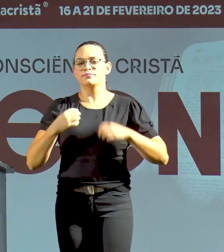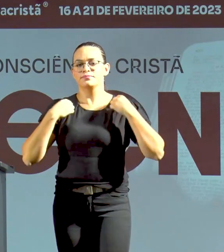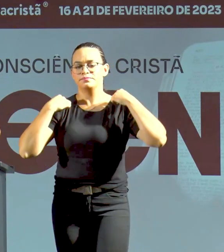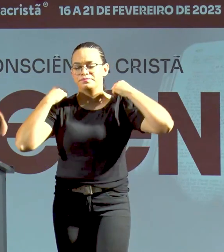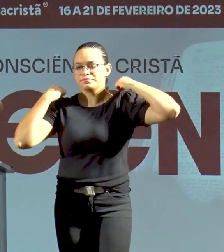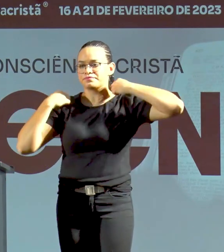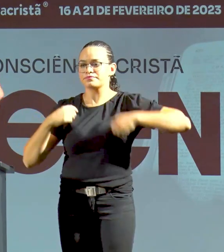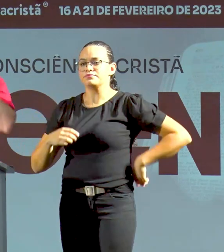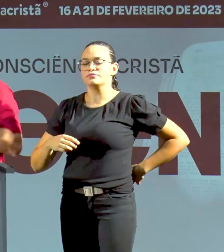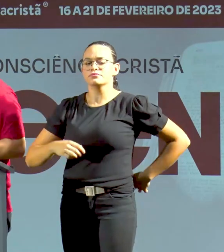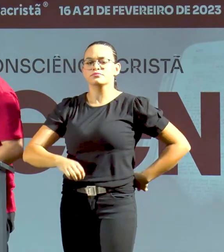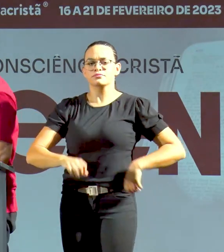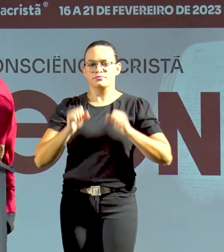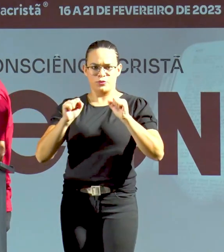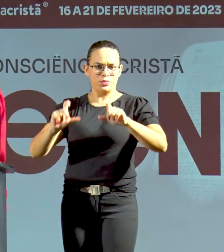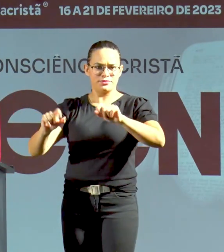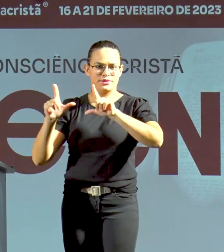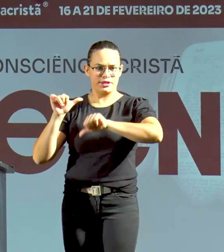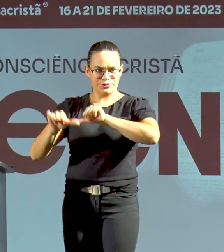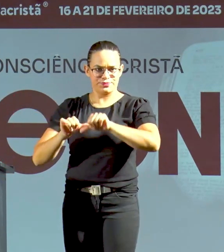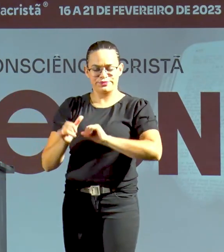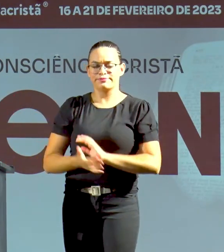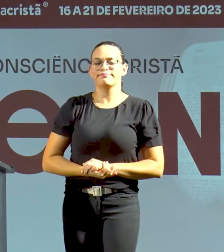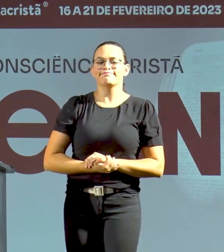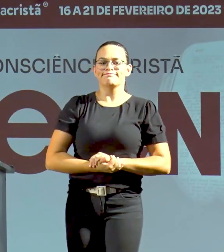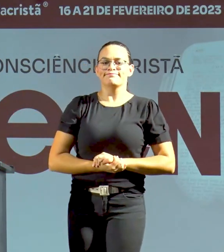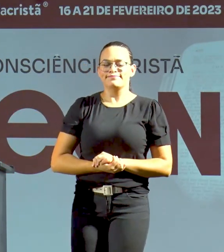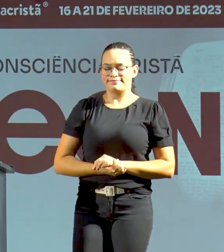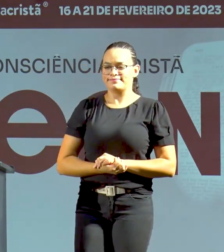vamos lá pode passar o slide